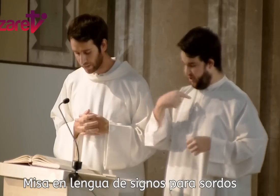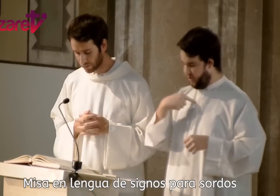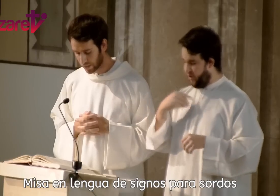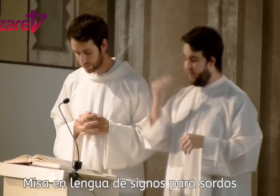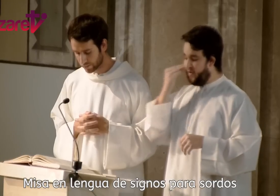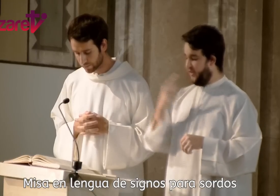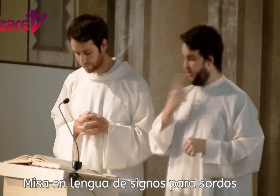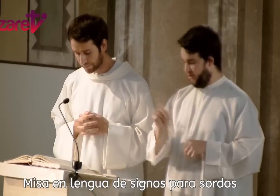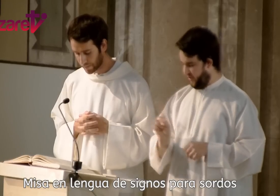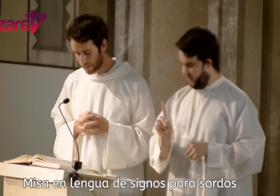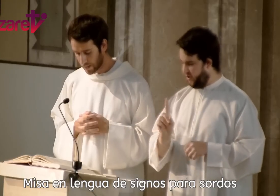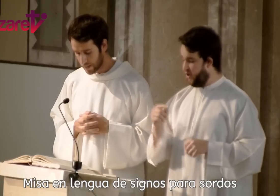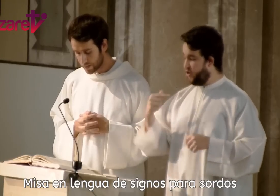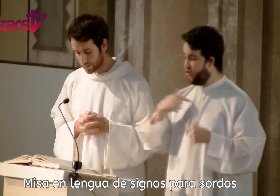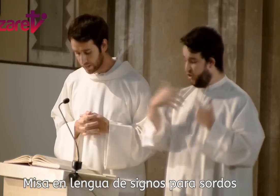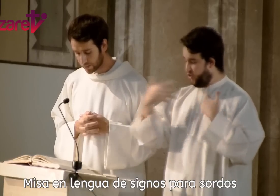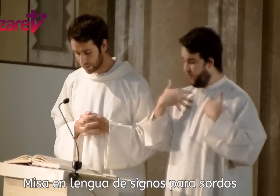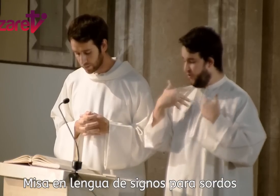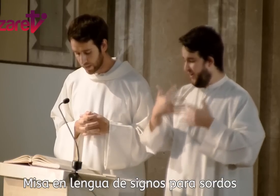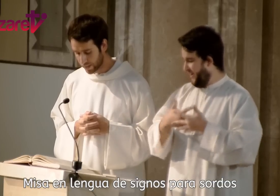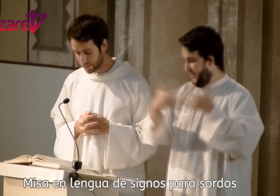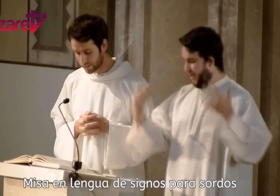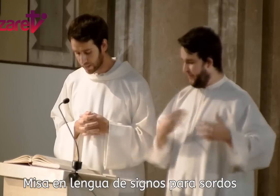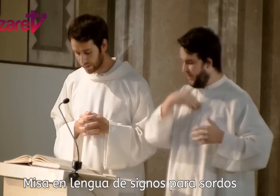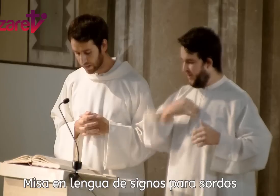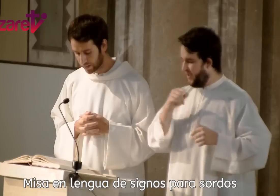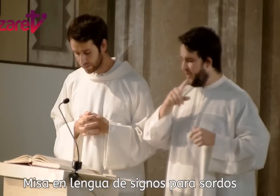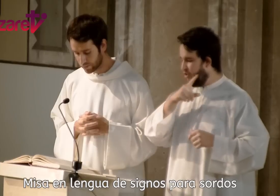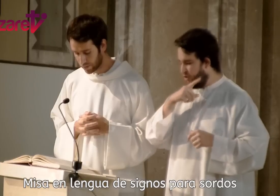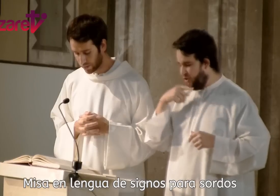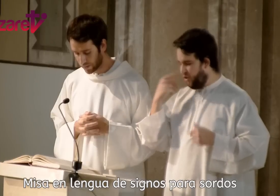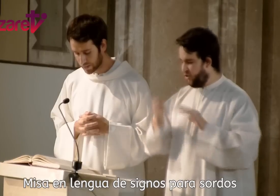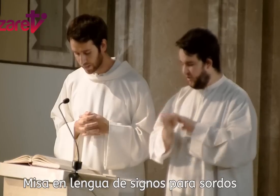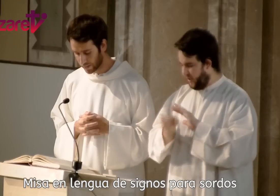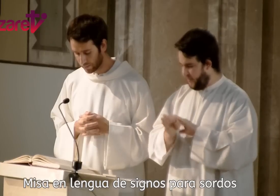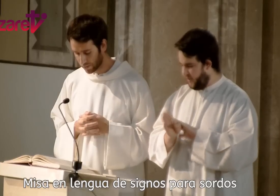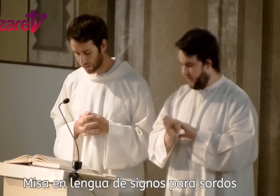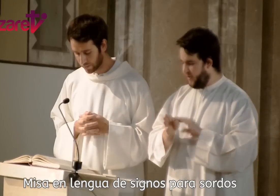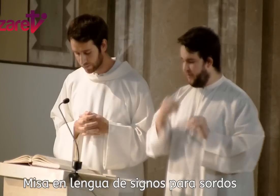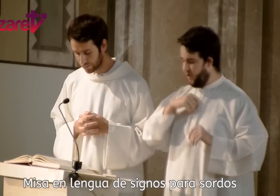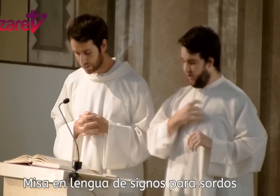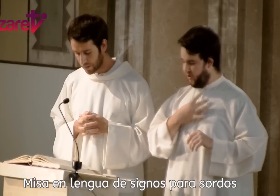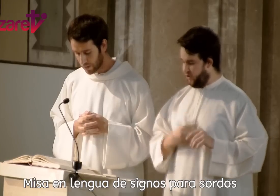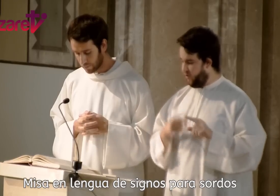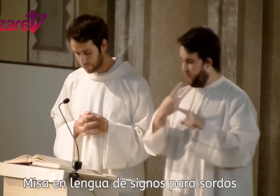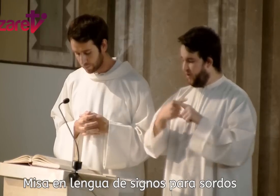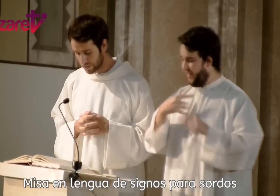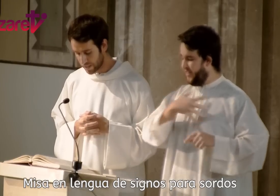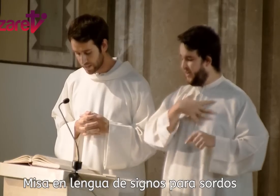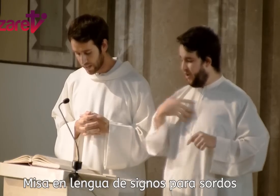Espíritu Santo. Siento una gran tristeza y un dolor incesante en mi corazón, pues